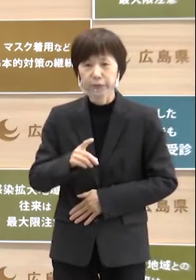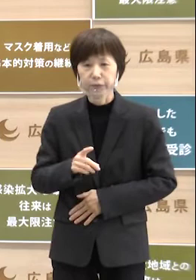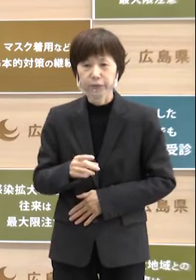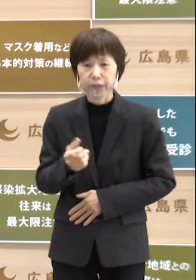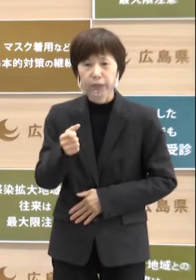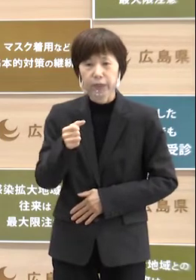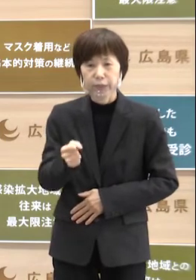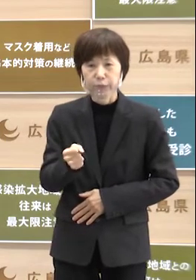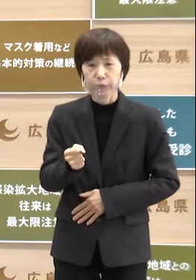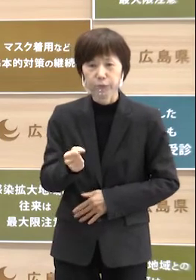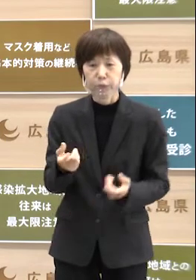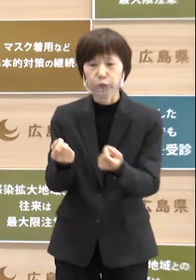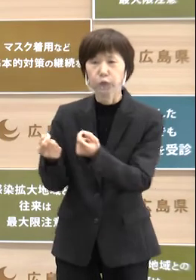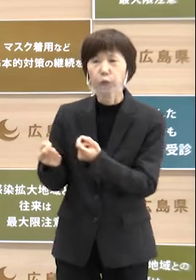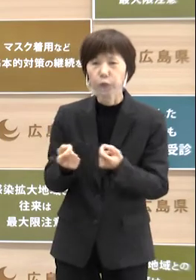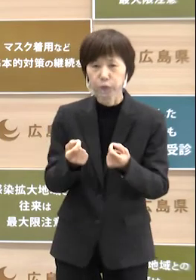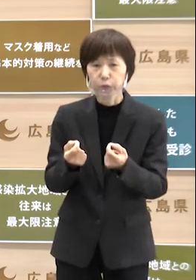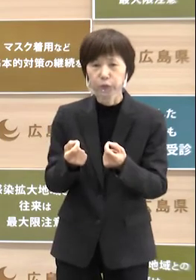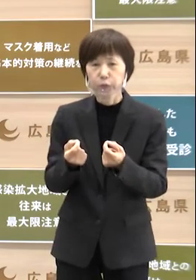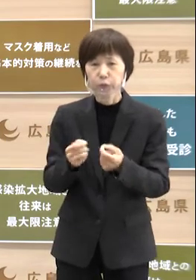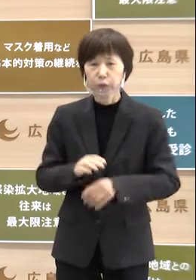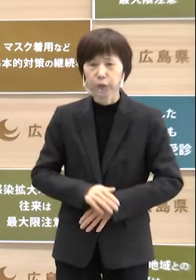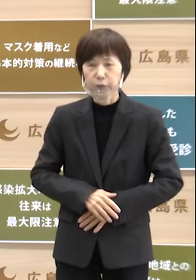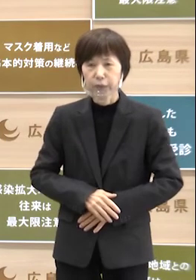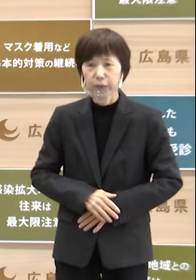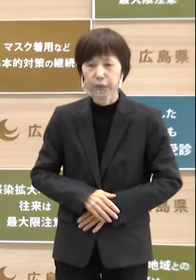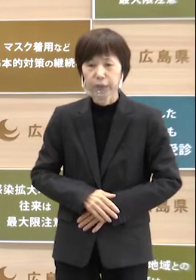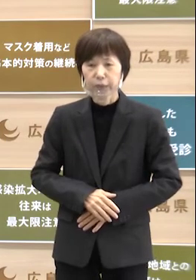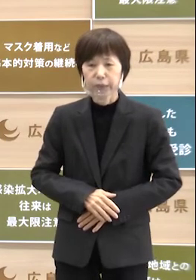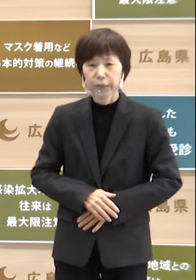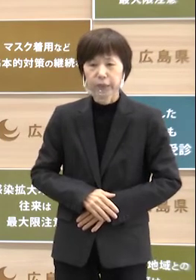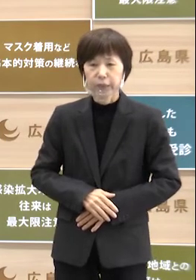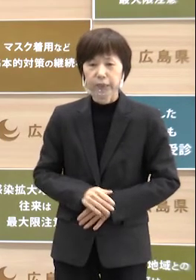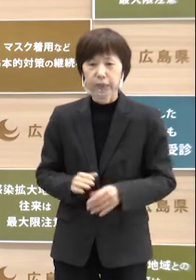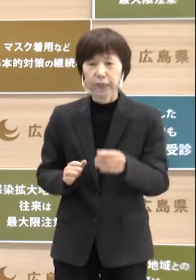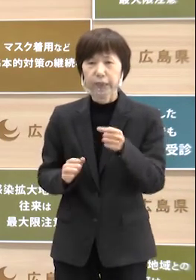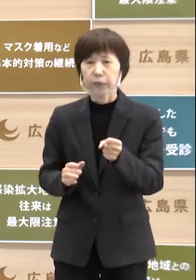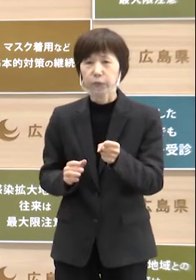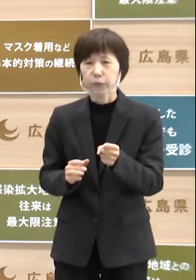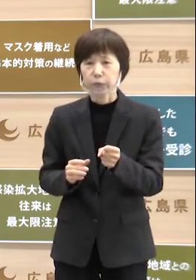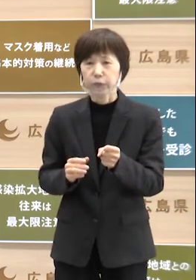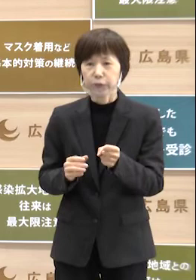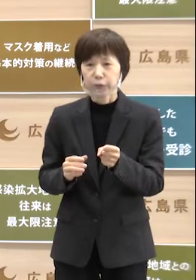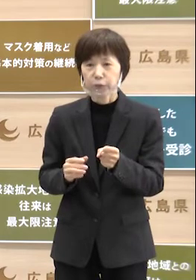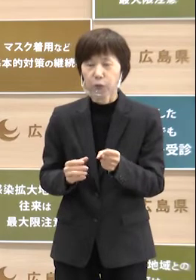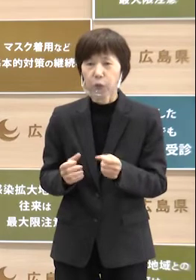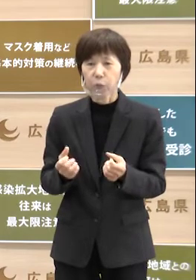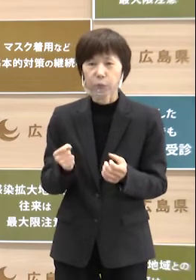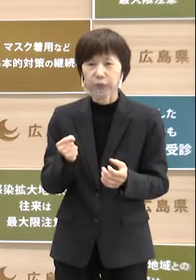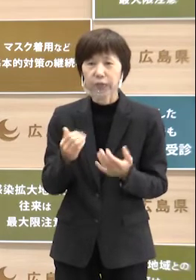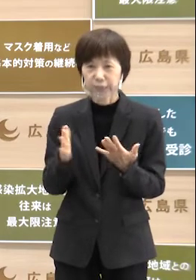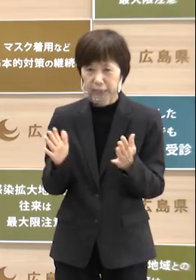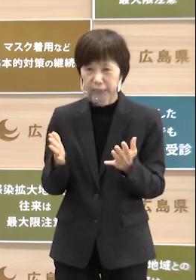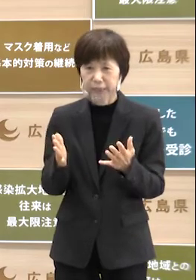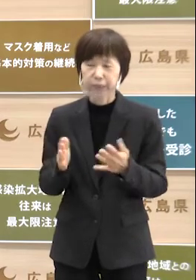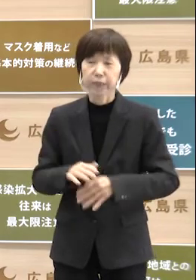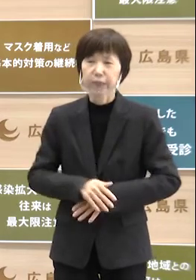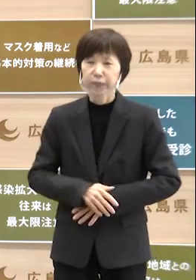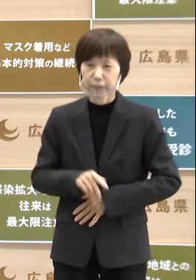有というのはこの非核三原則と相容れないものでありまして、でこれは